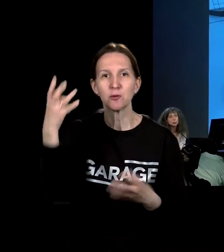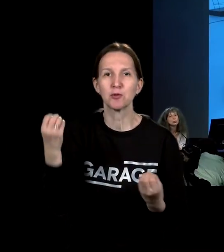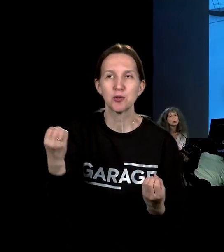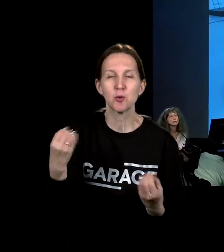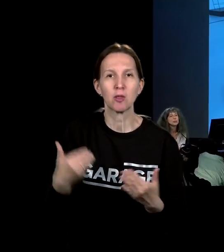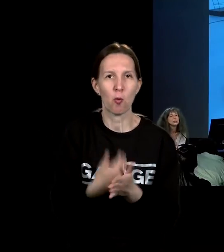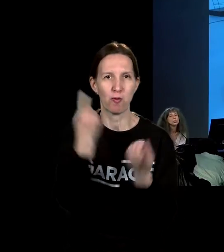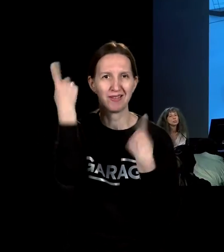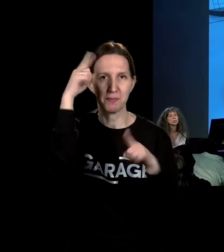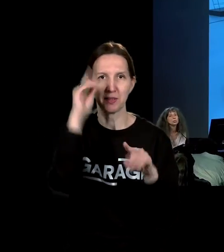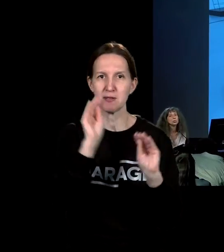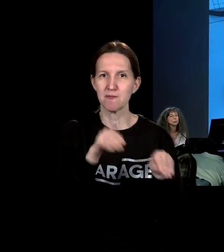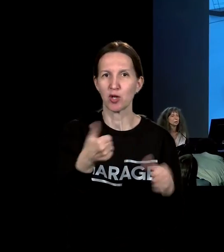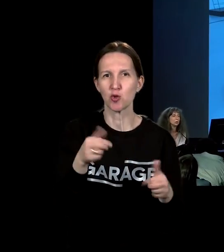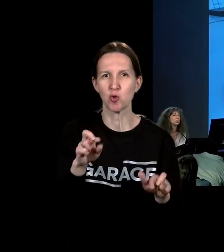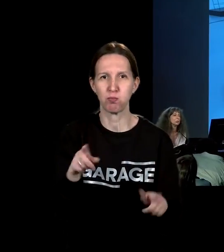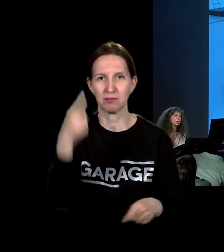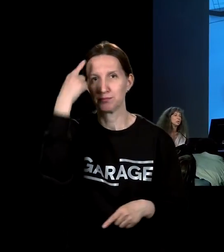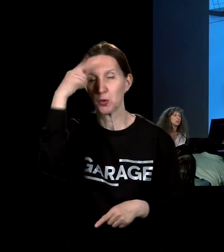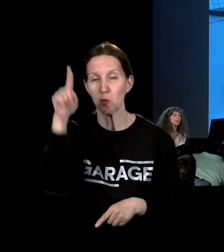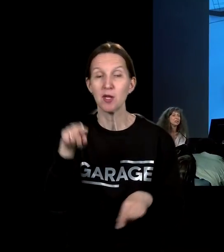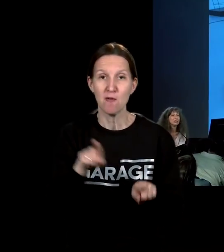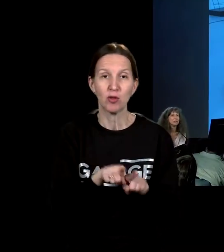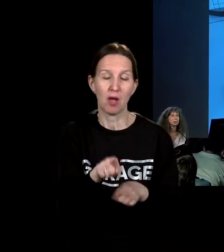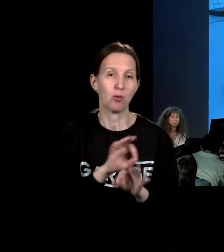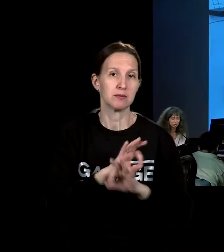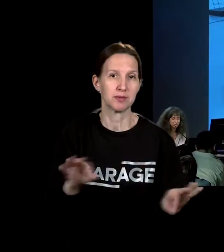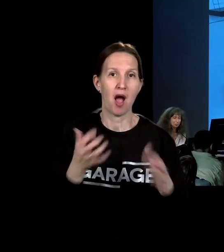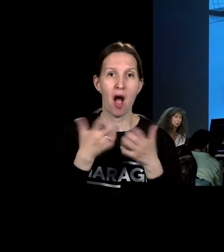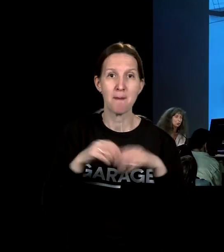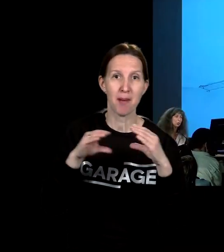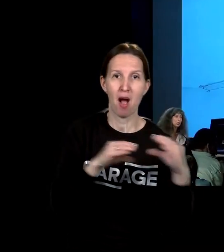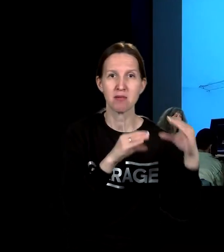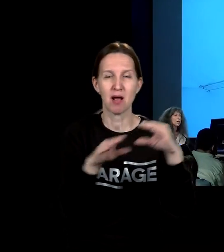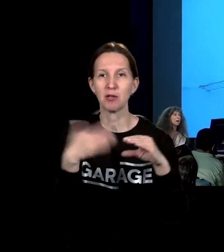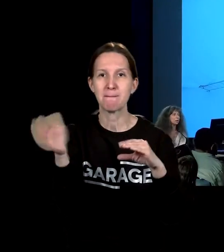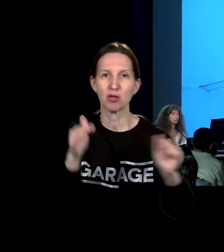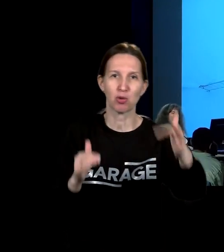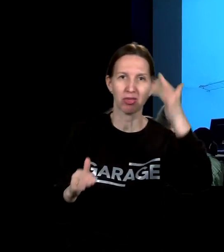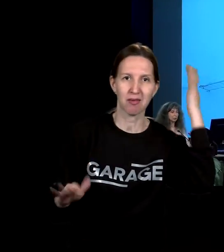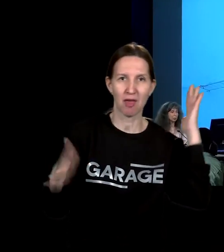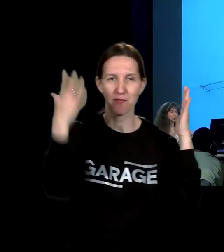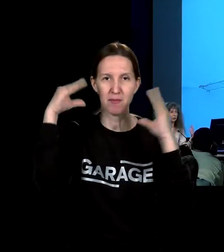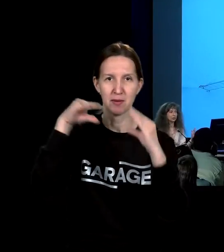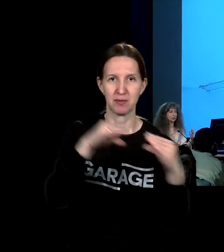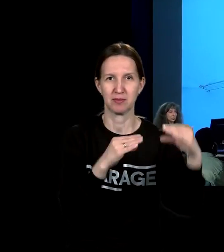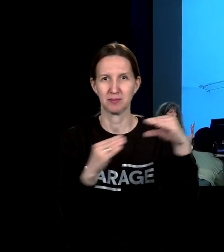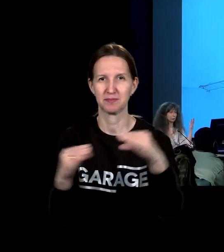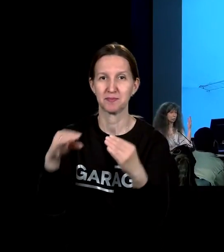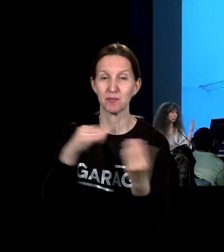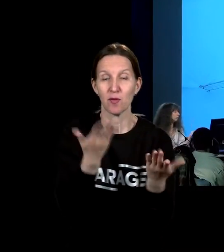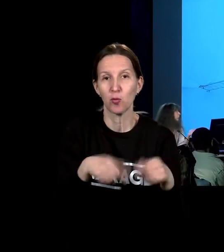какое бы еще новое изобретение хорошо бы придумать. Вот замечательный аппарат для летания между деревьями в джунглях. А вот такой вот